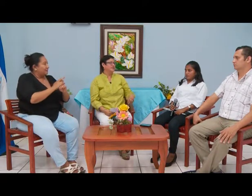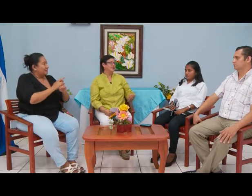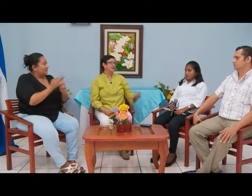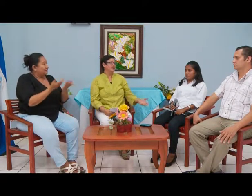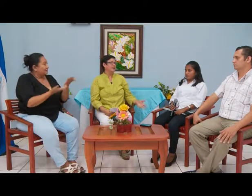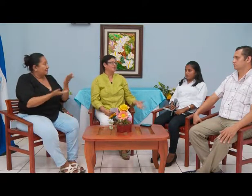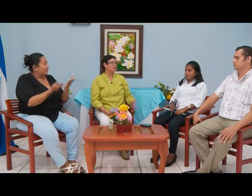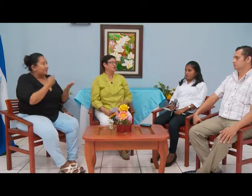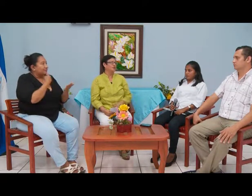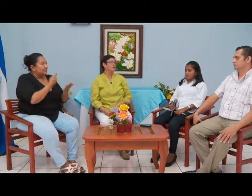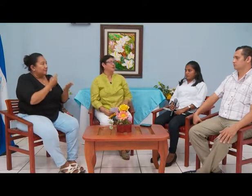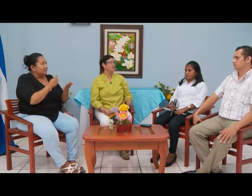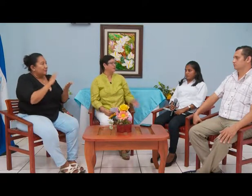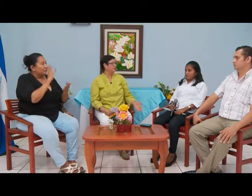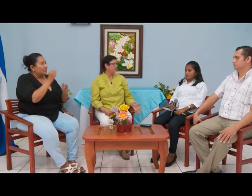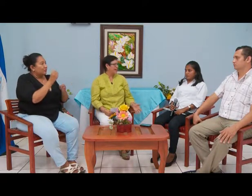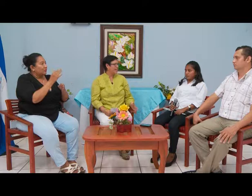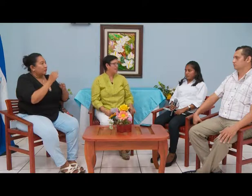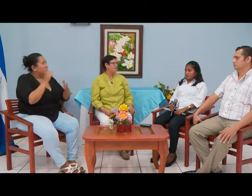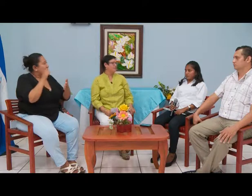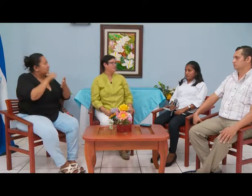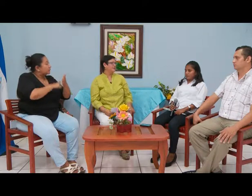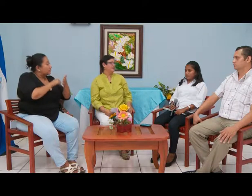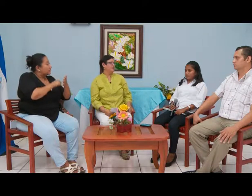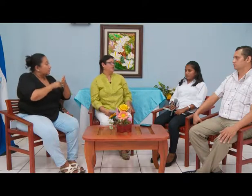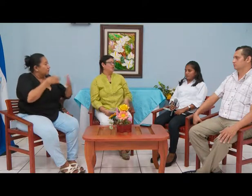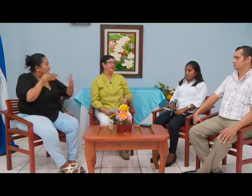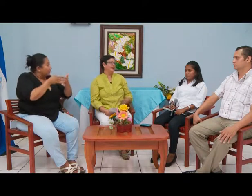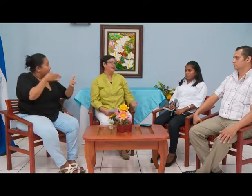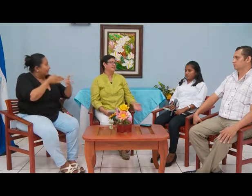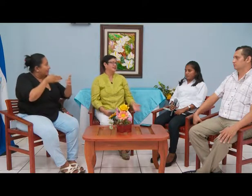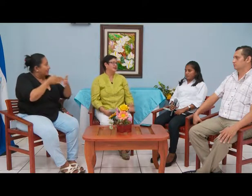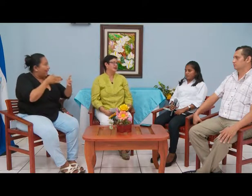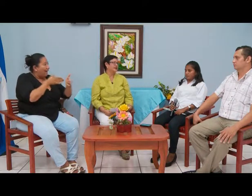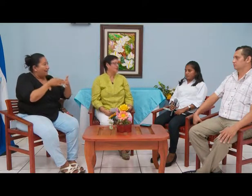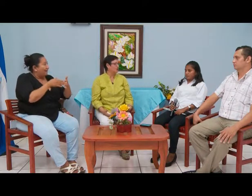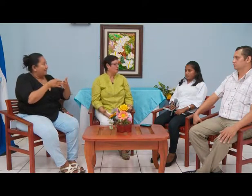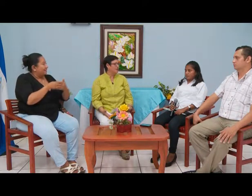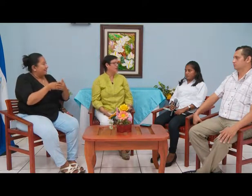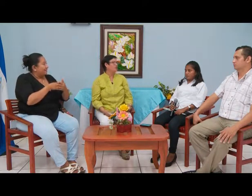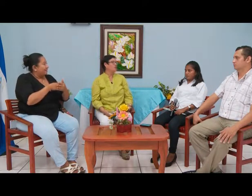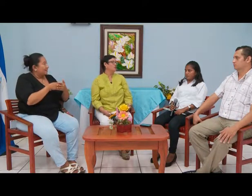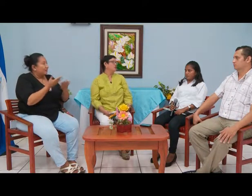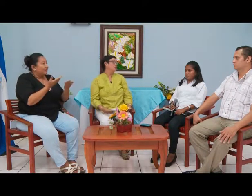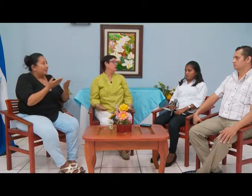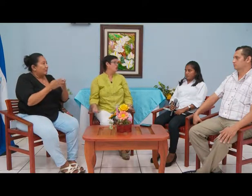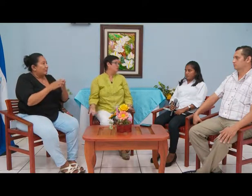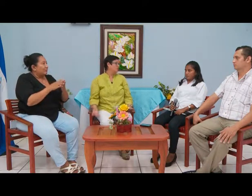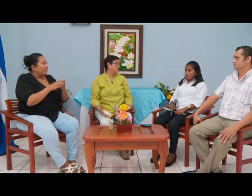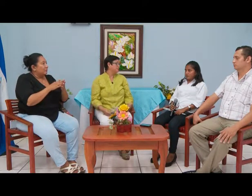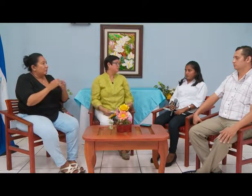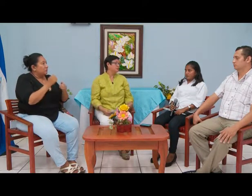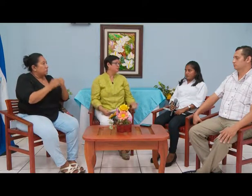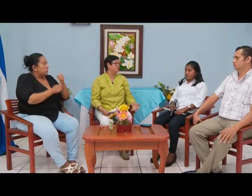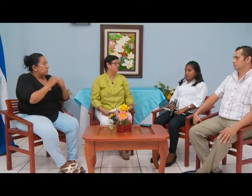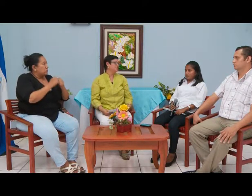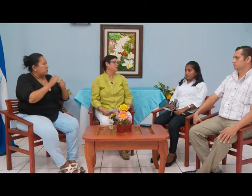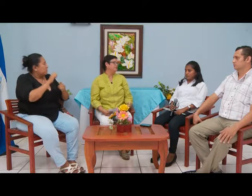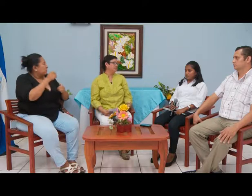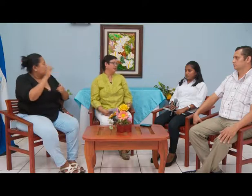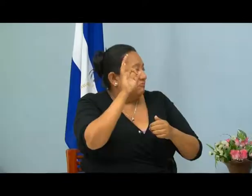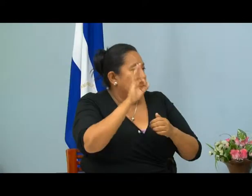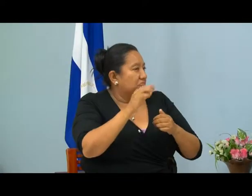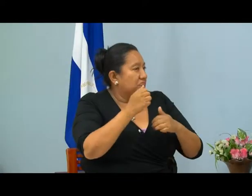¿verdad? Venciendo, digamos, todo tipo de dificultad, ¿verdad? O barreras, ya sea arquitectónicas o de otro